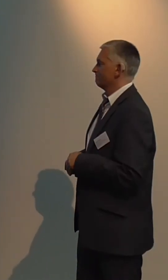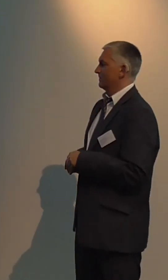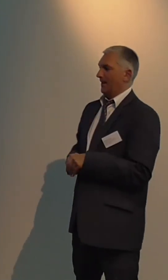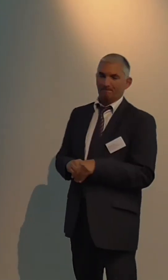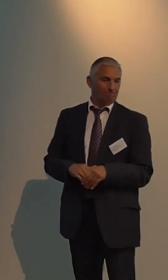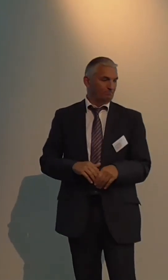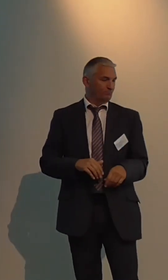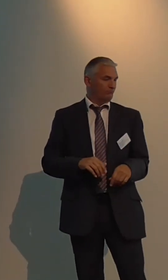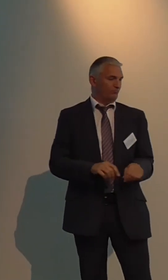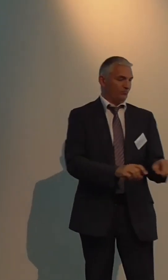sondern ein Sowohl-als-auch.